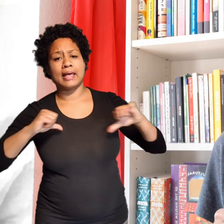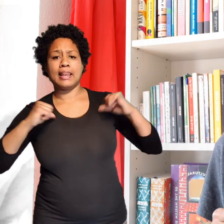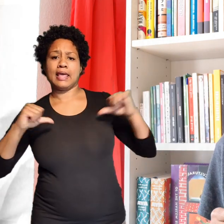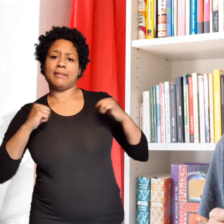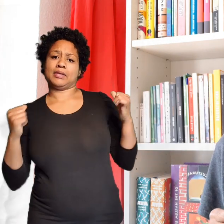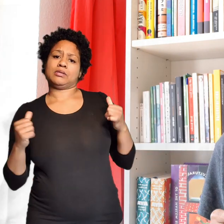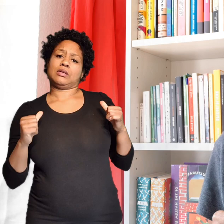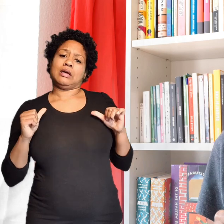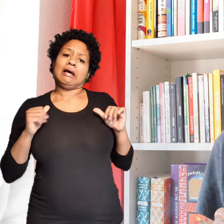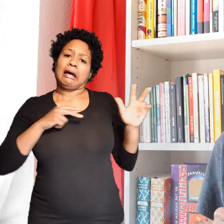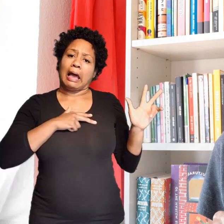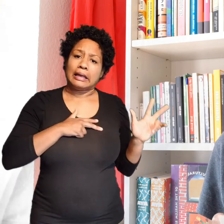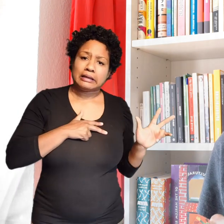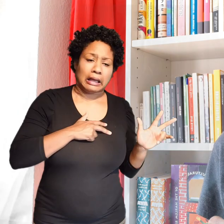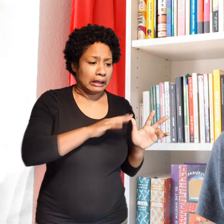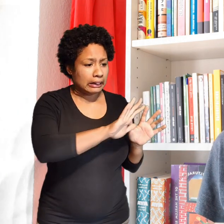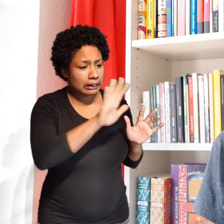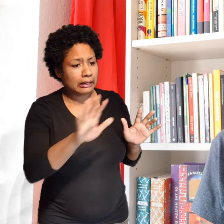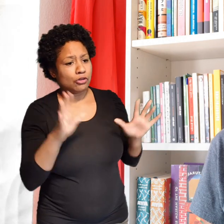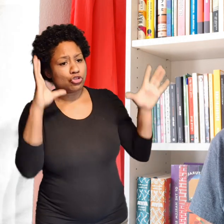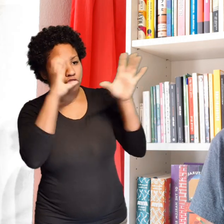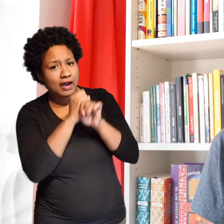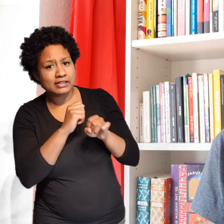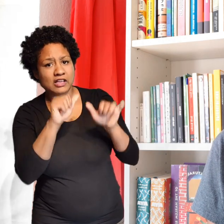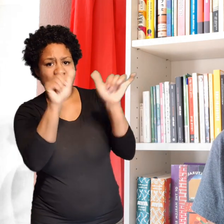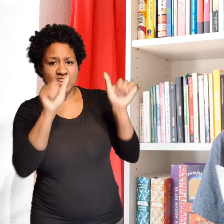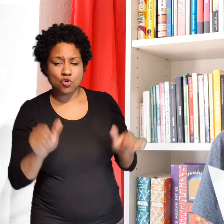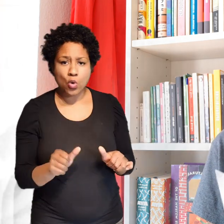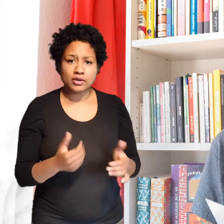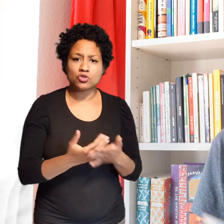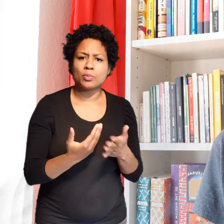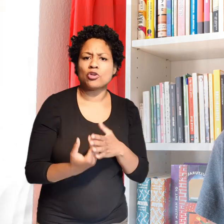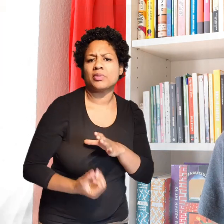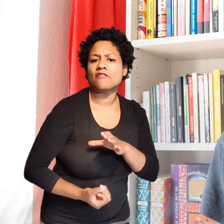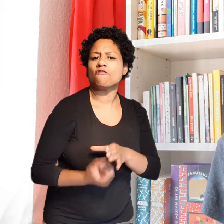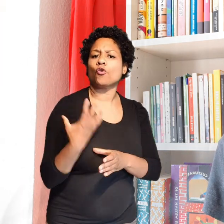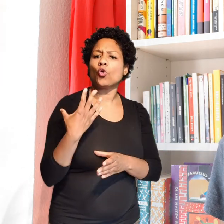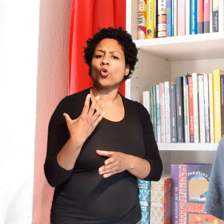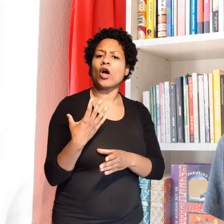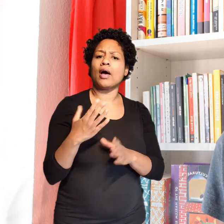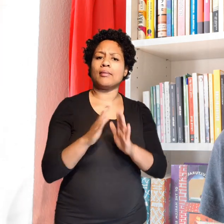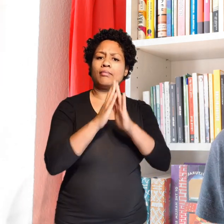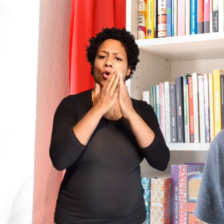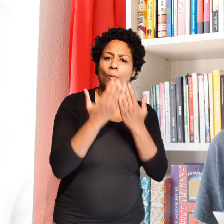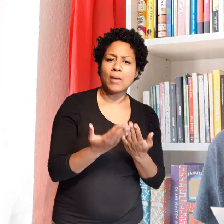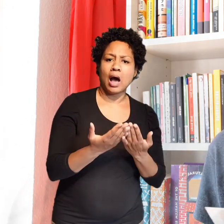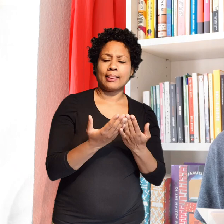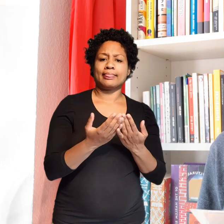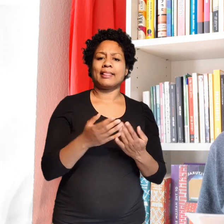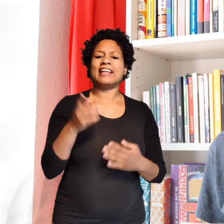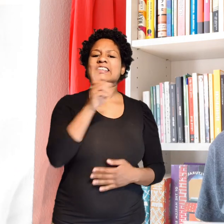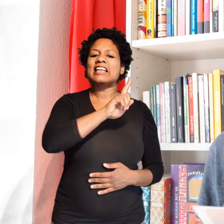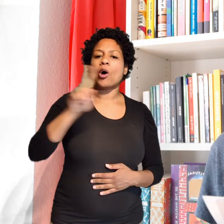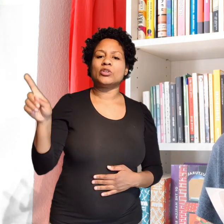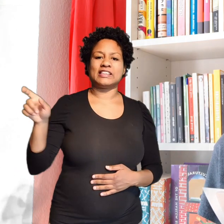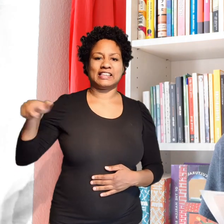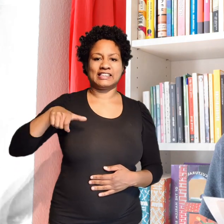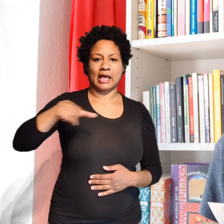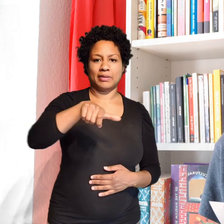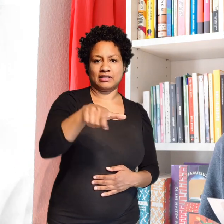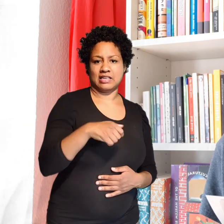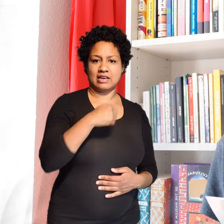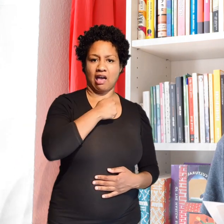schwarzen Figuren. Der im Frühjahr erschienene Roman 1000 Serpentinen Angst von Livia